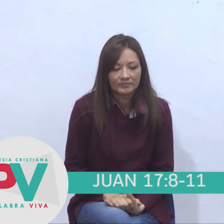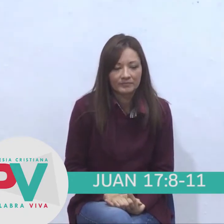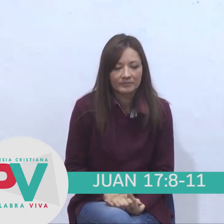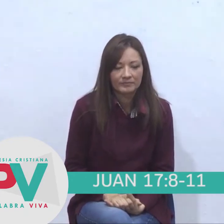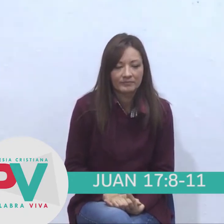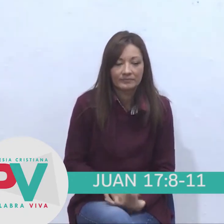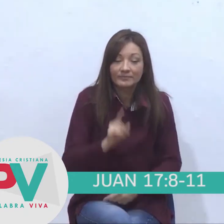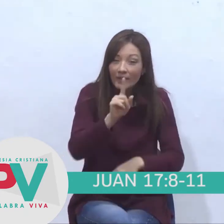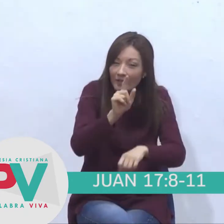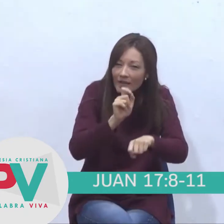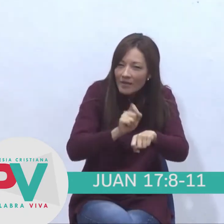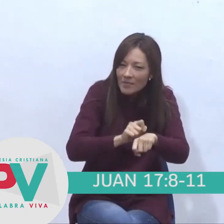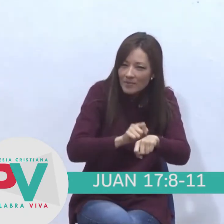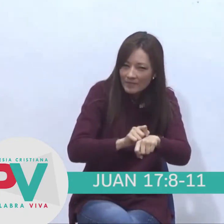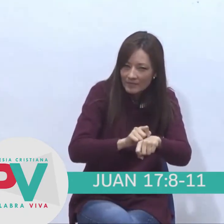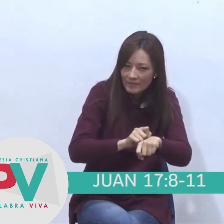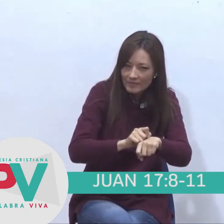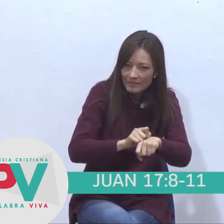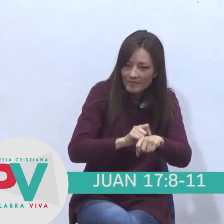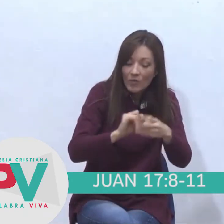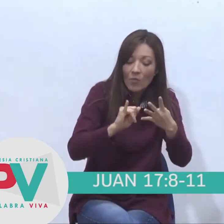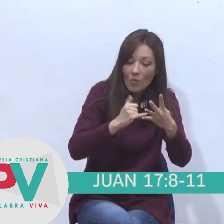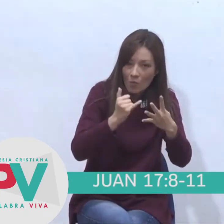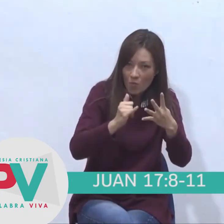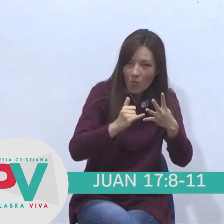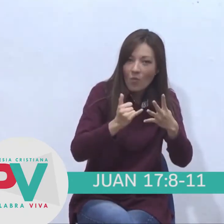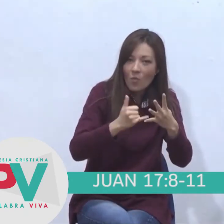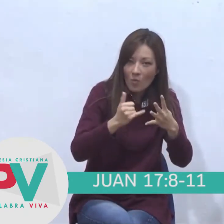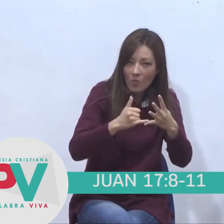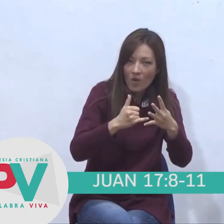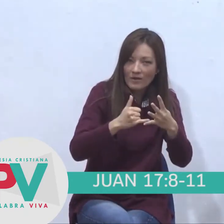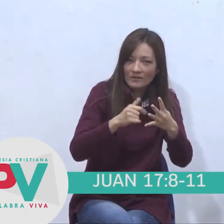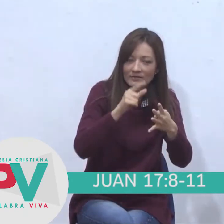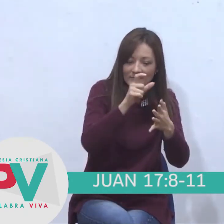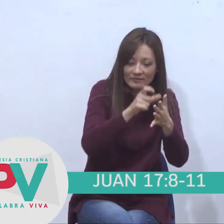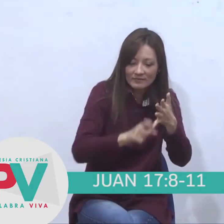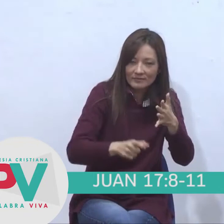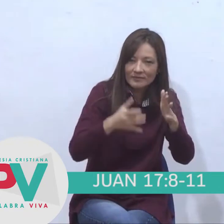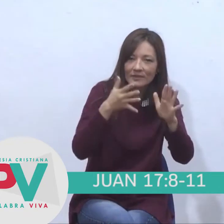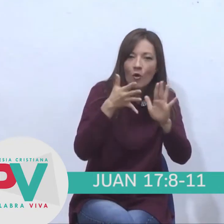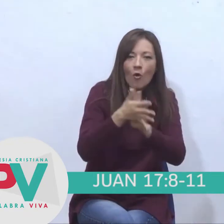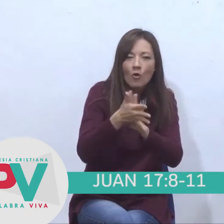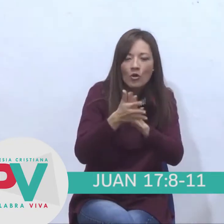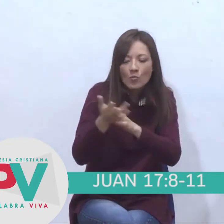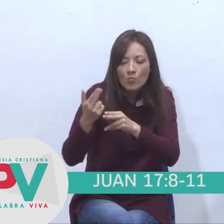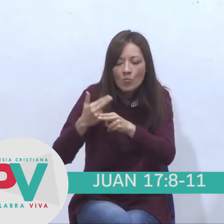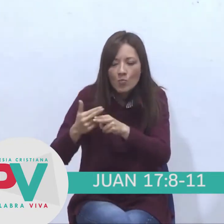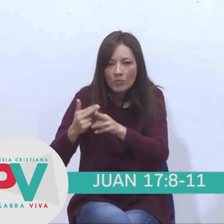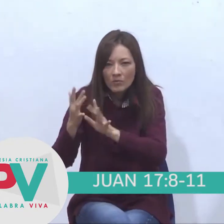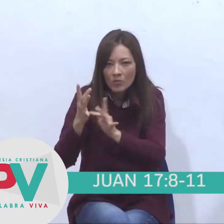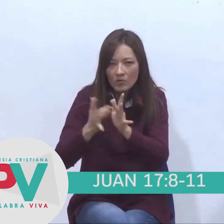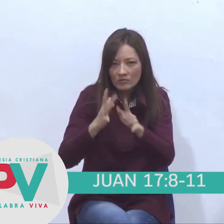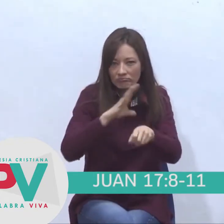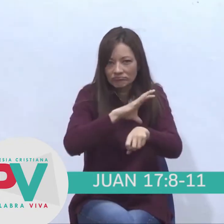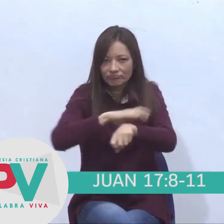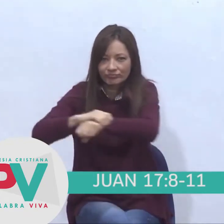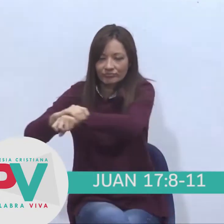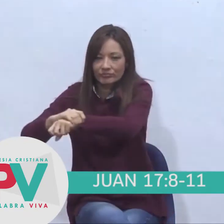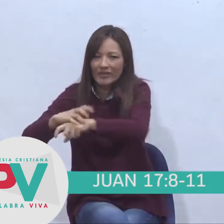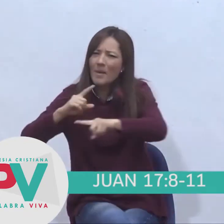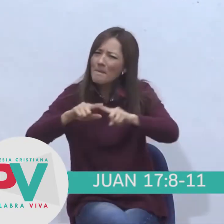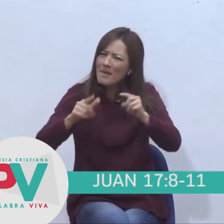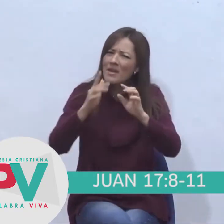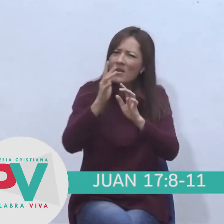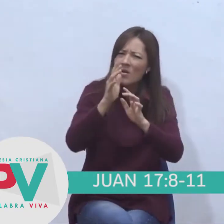En este punto de Juan, también Jesús está próximo a ser entregado. Y Juan es el único que nos relata